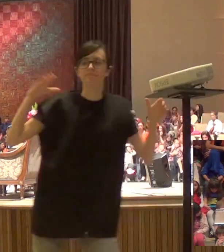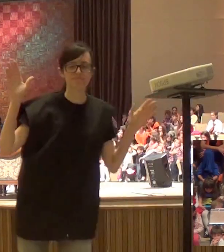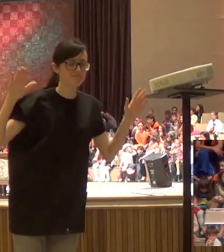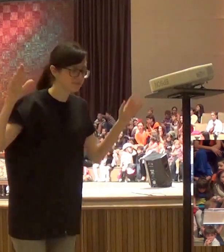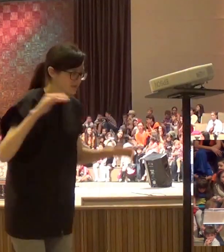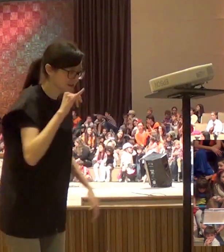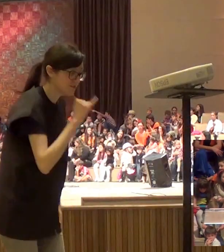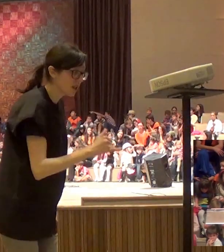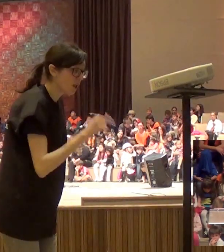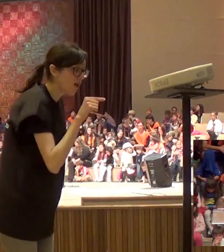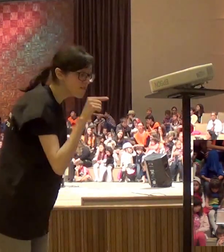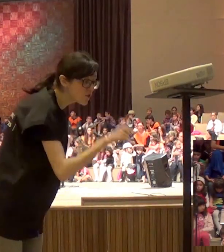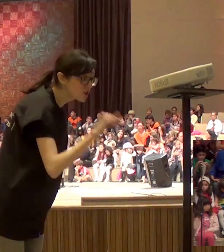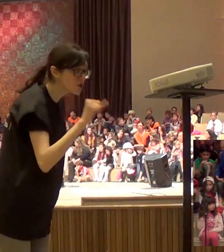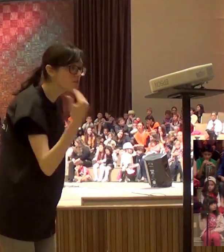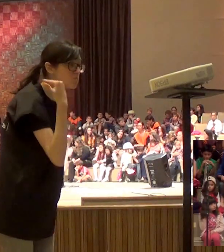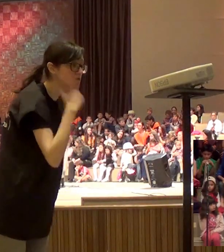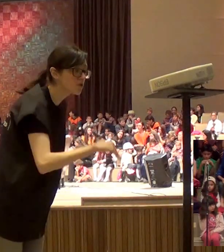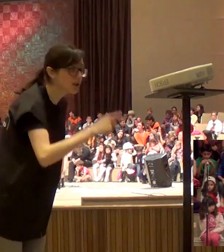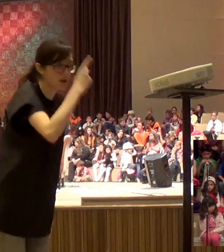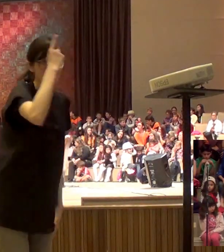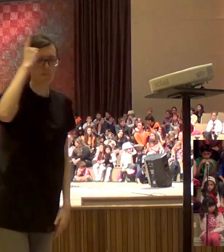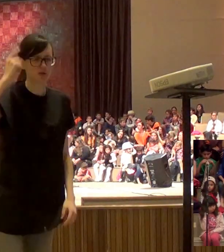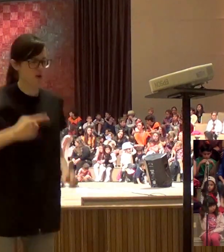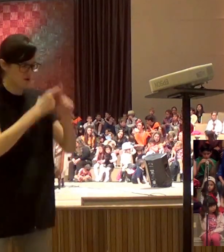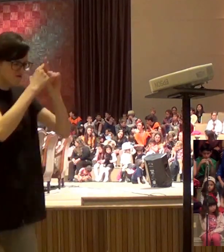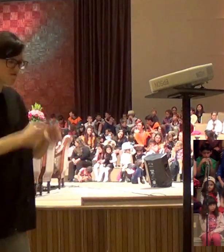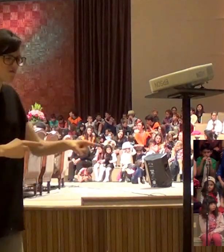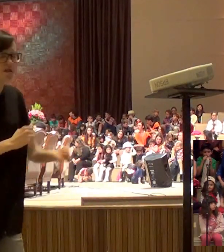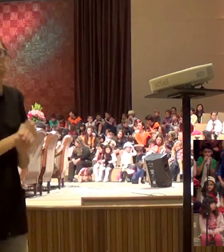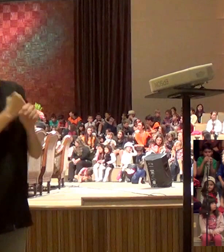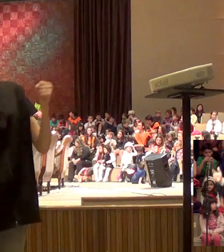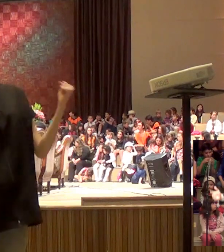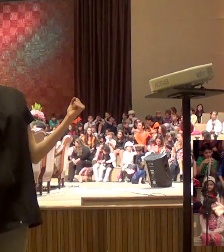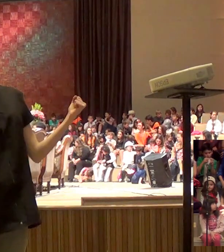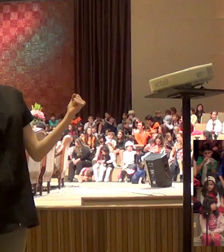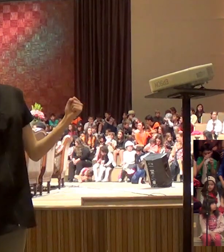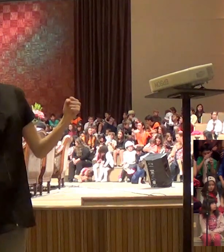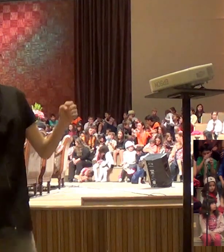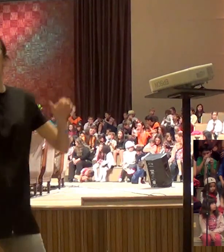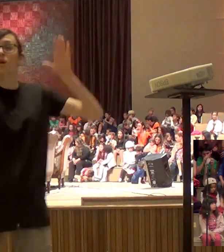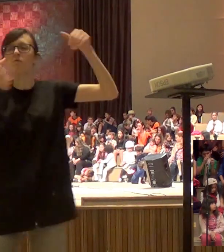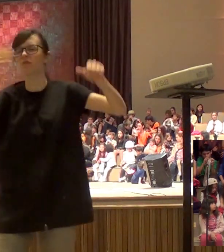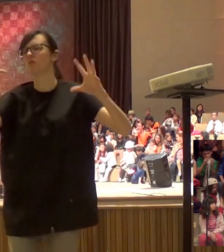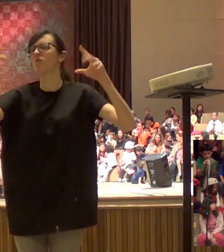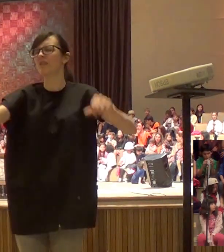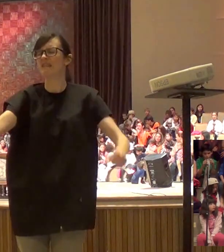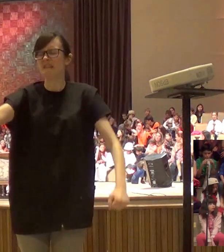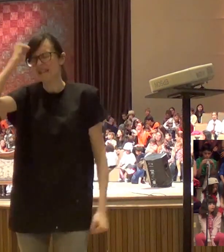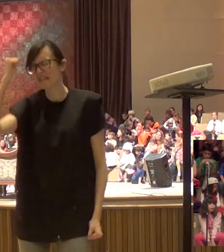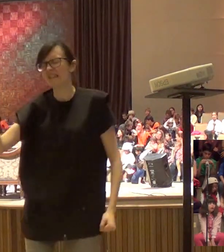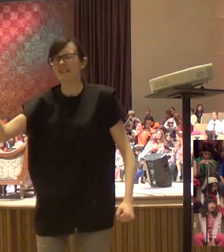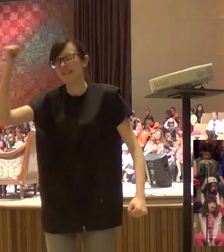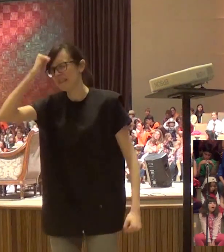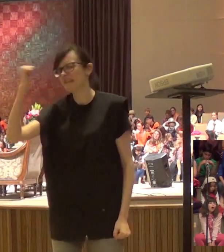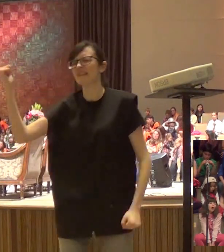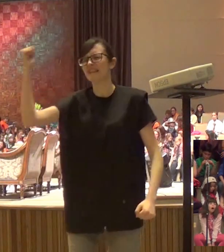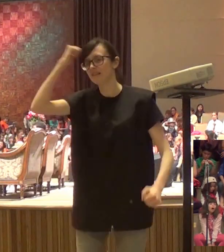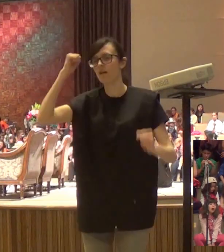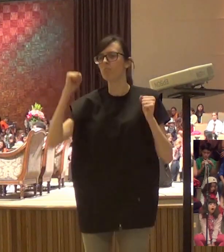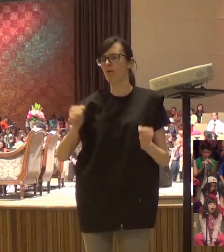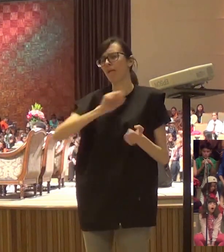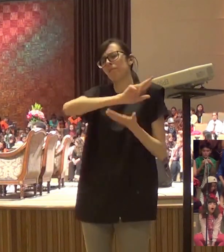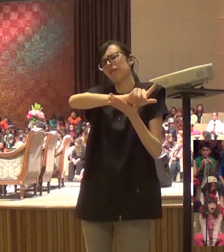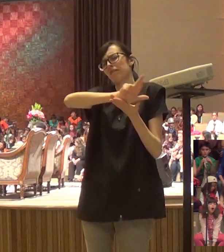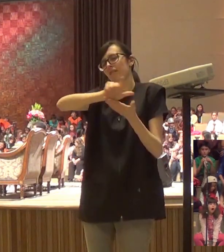Senhor. Ou ele poderia falar, João será um homem que ninguém pode resistir. Ele chamará o povo a arrependimentos e